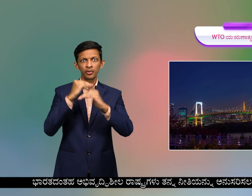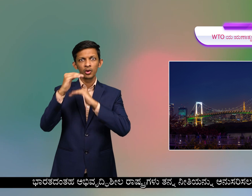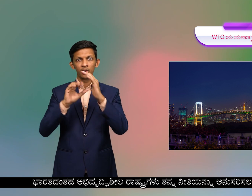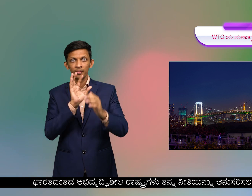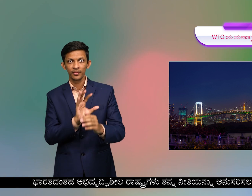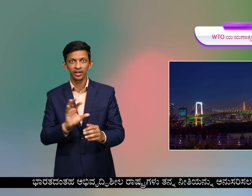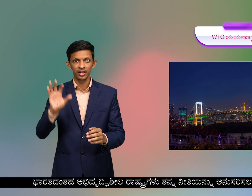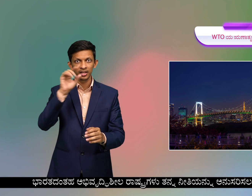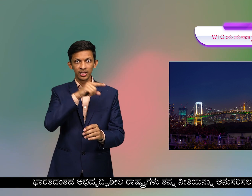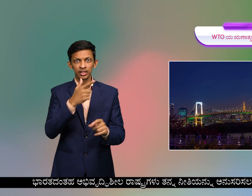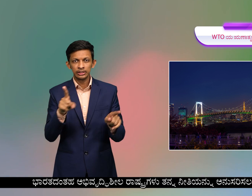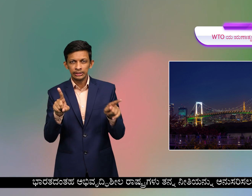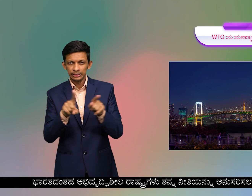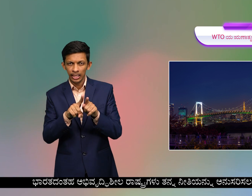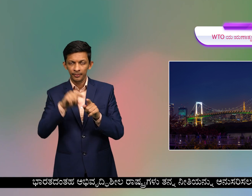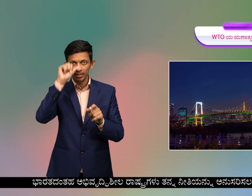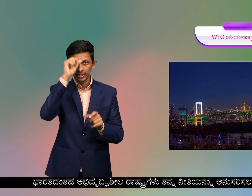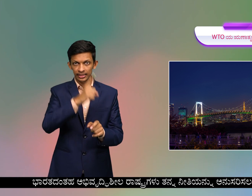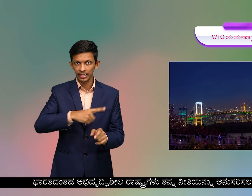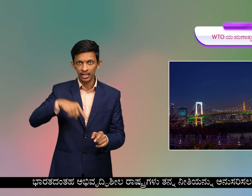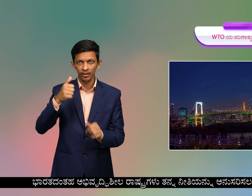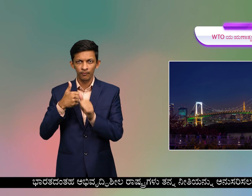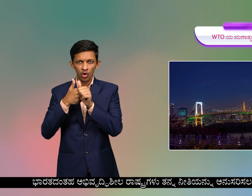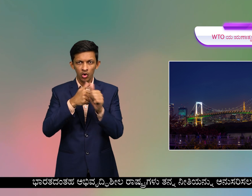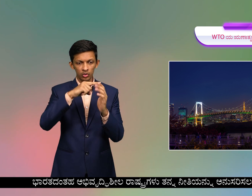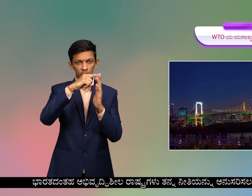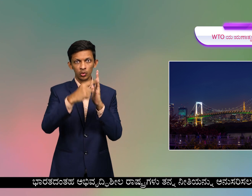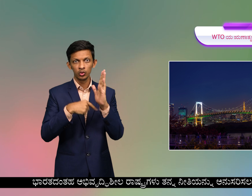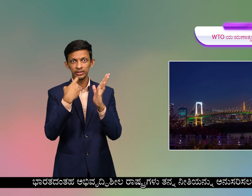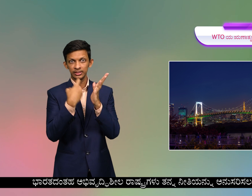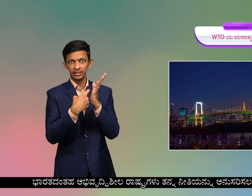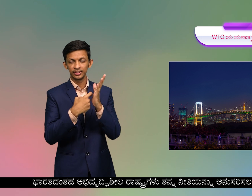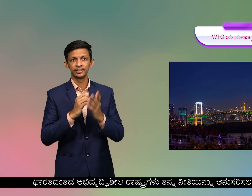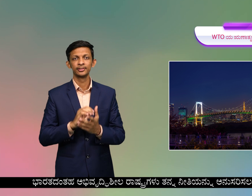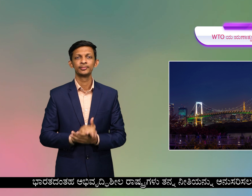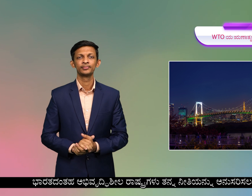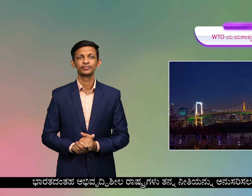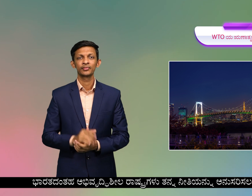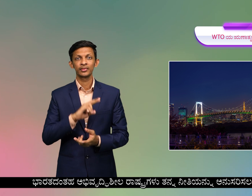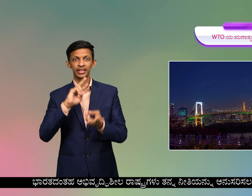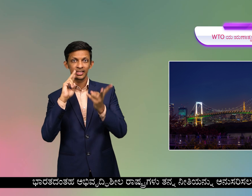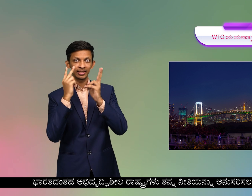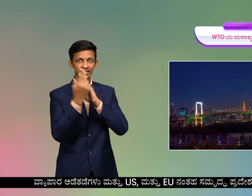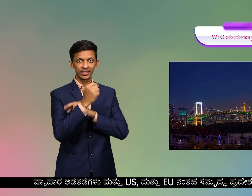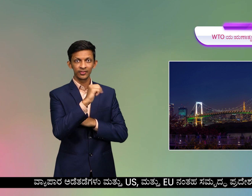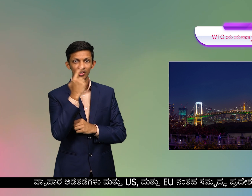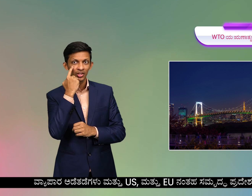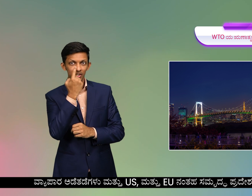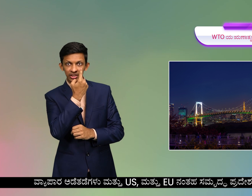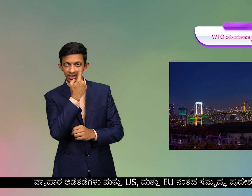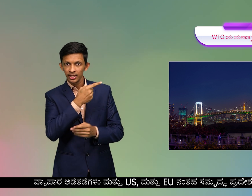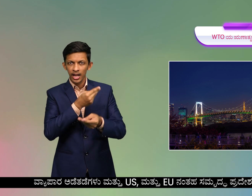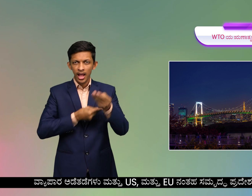ಭಾರತದಂತಹ ಅಭಿವೃದ್ಧಿಶೀಲ ರಾಷ್ಟ್ರಗಳನ್ನು ತನ್ನ ನೀತಿಯನ್ನು ಅನುಸರಿಸಲು ಒತ್ತಡ ಹೇರಿದವು.